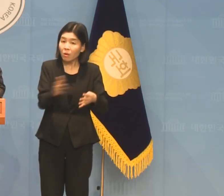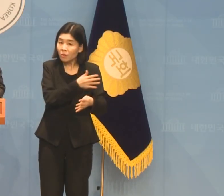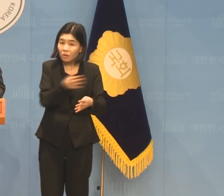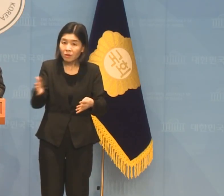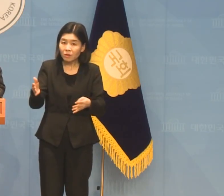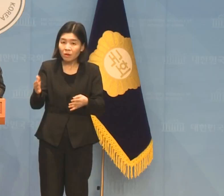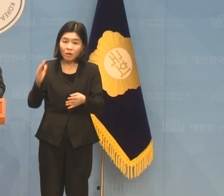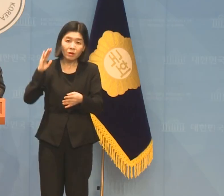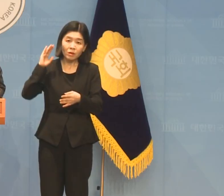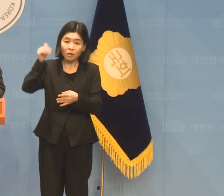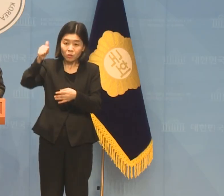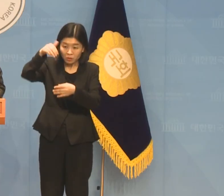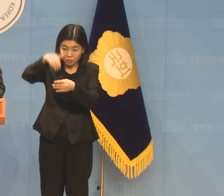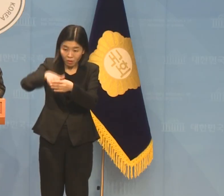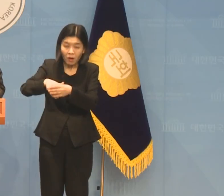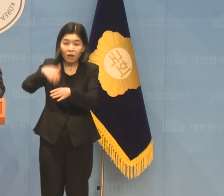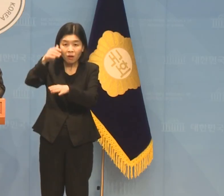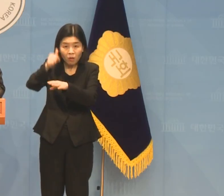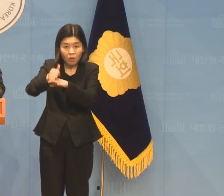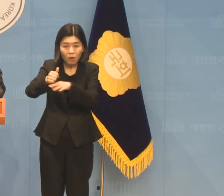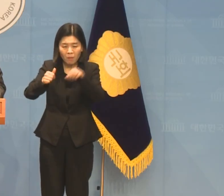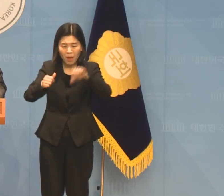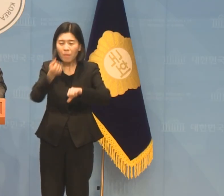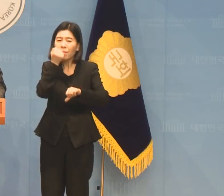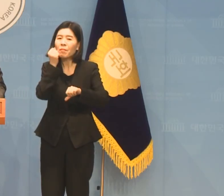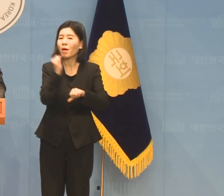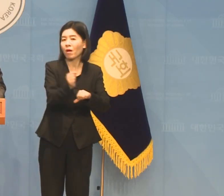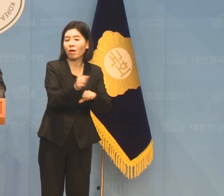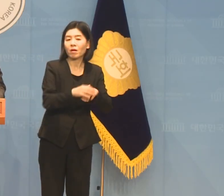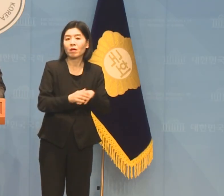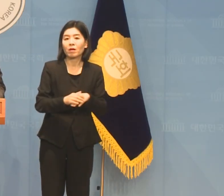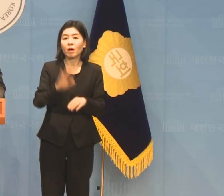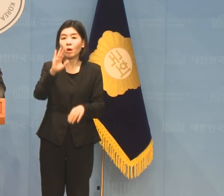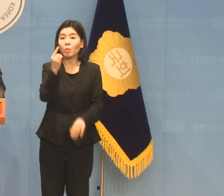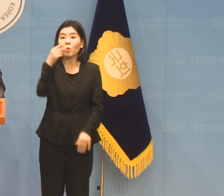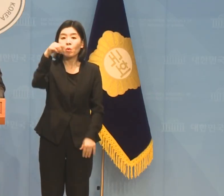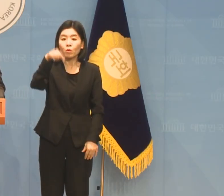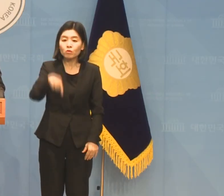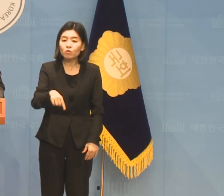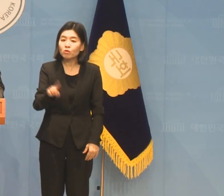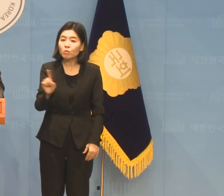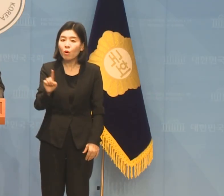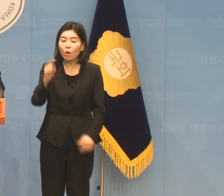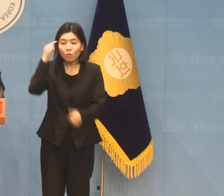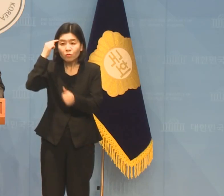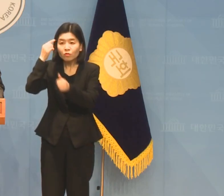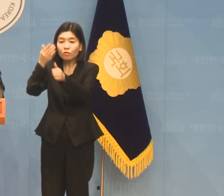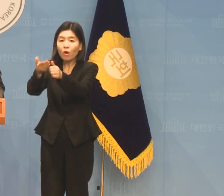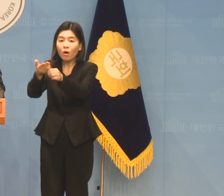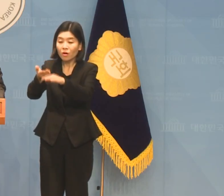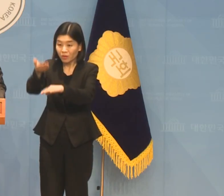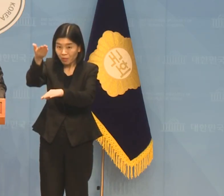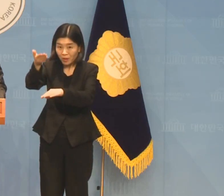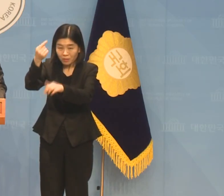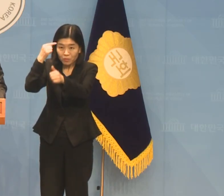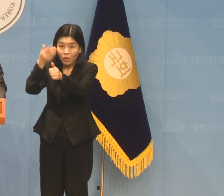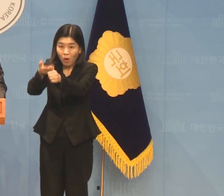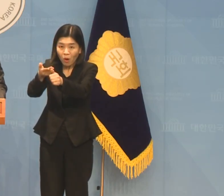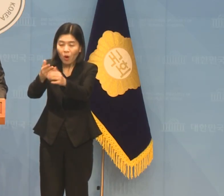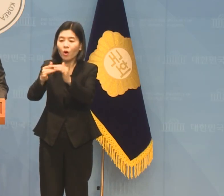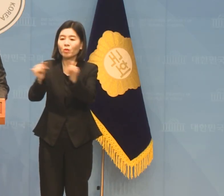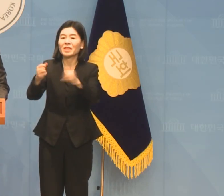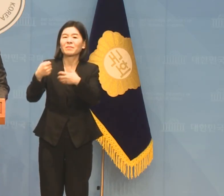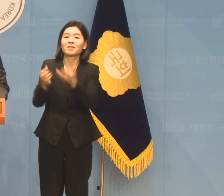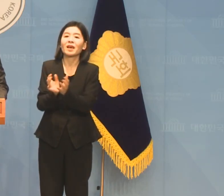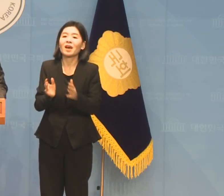뻔합니다. 보수가 무엇이냐고 물었을 때 모 선배님께서 국민의힘이 가는 길이 보수이고 나머지는 좌파라 하신